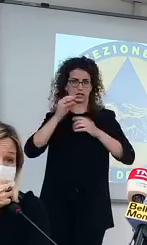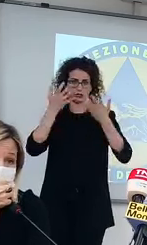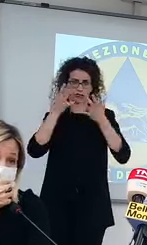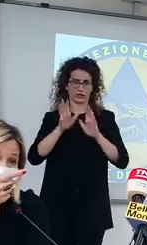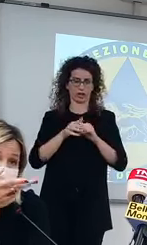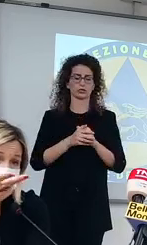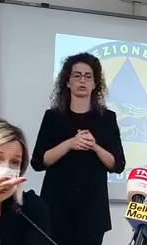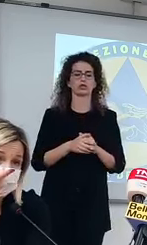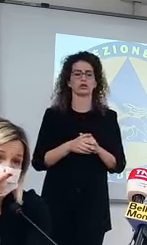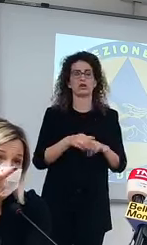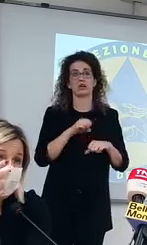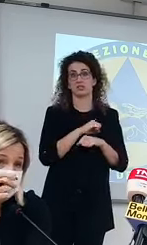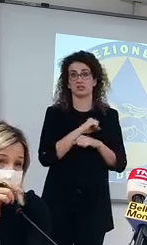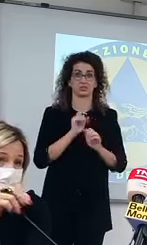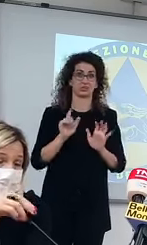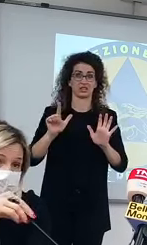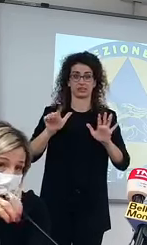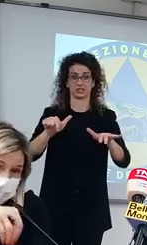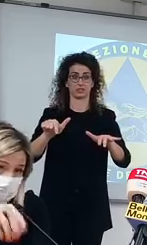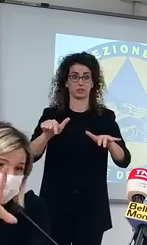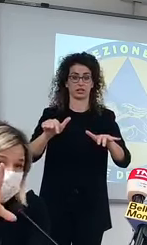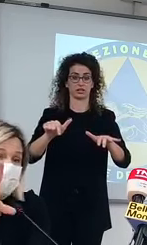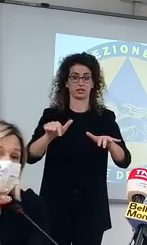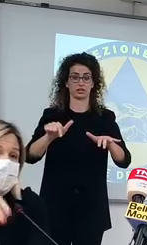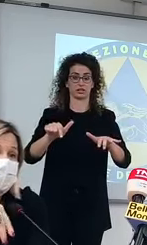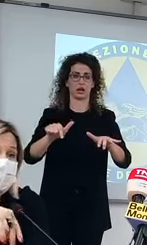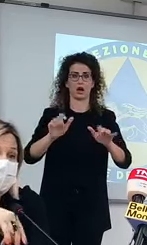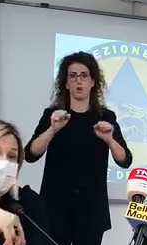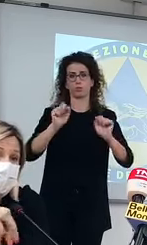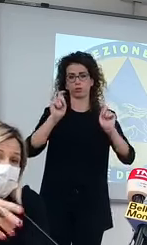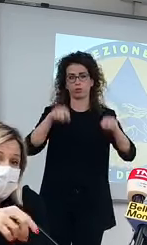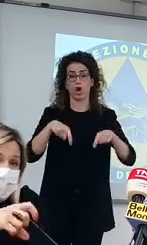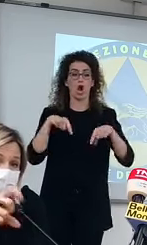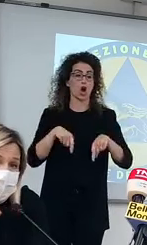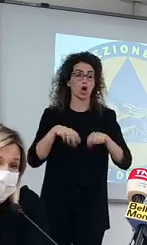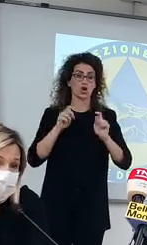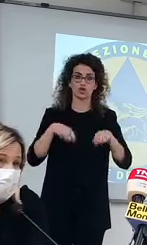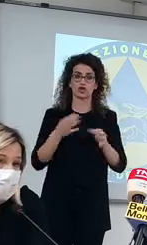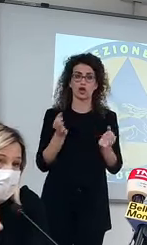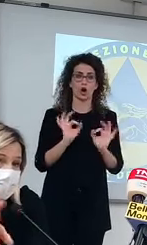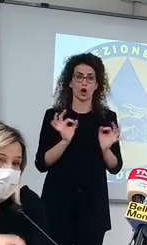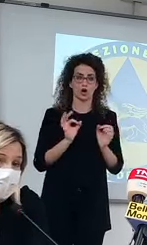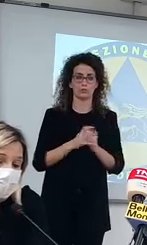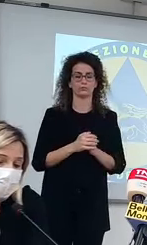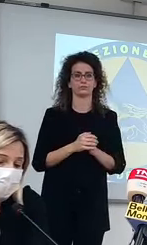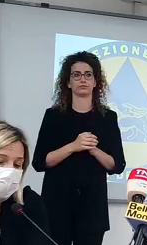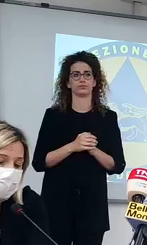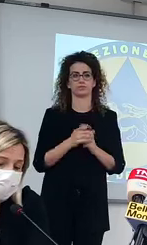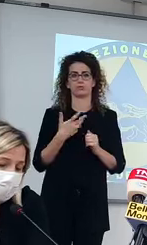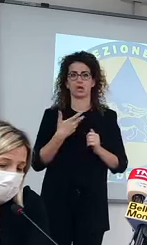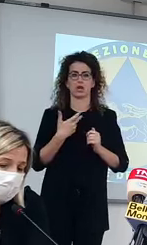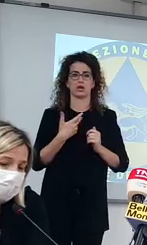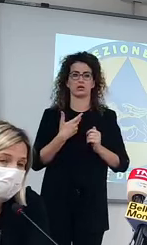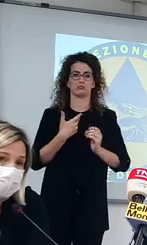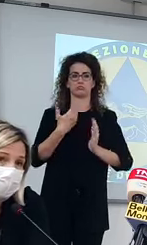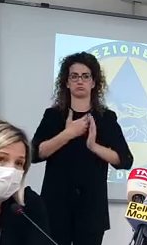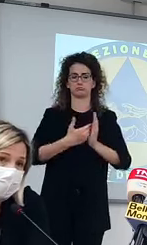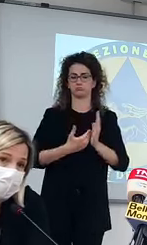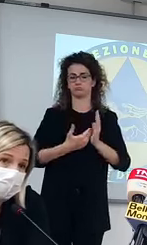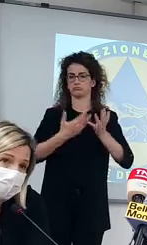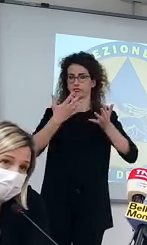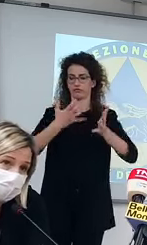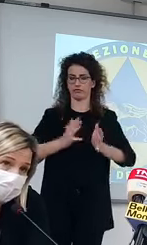una settimana potrebbero partire, ma oggi non sono partite, però insomma ecco, la procedura si è conclusa e c'è questo incontro